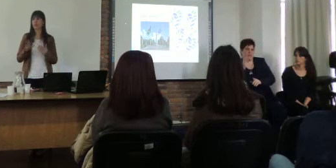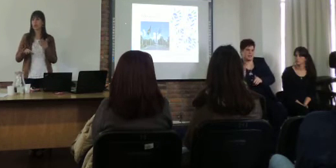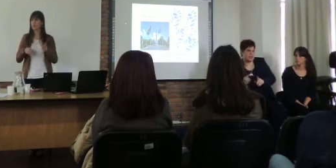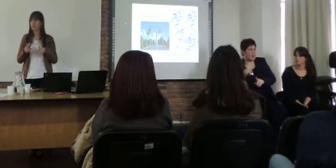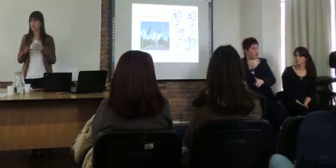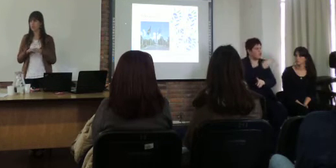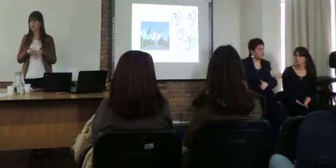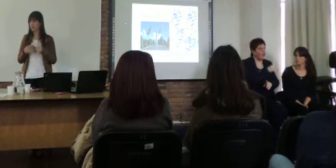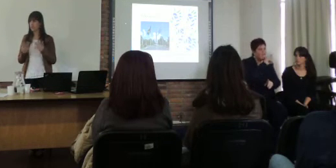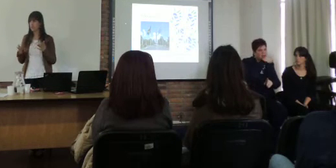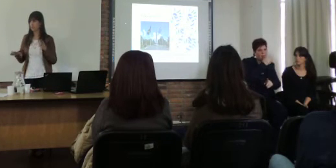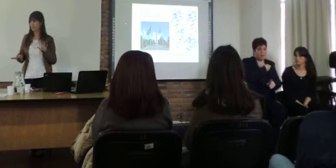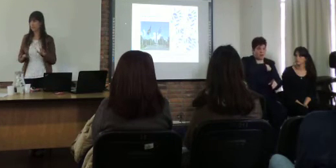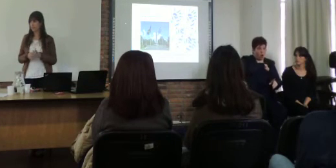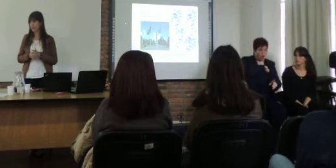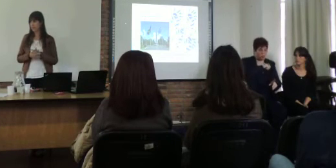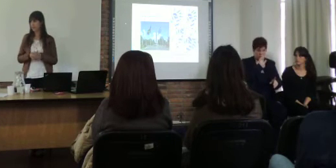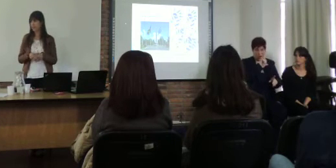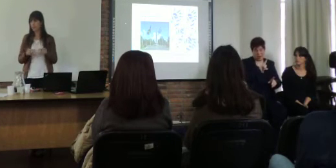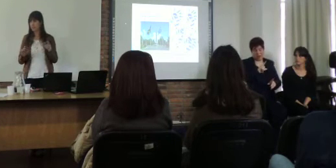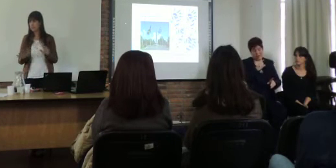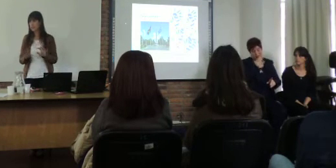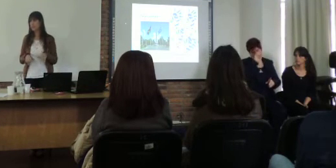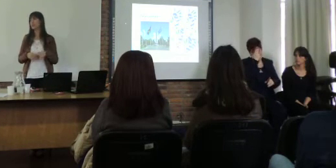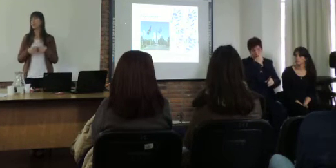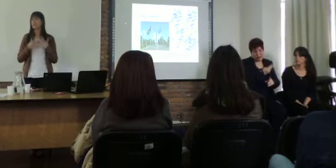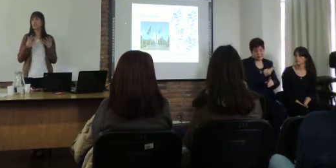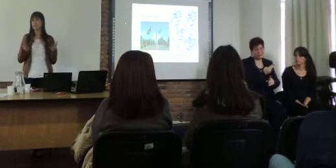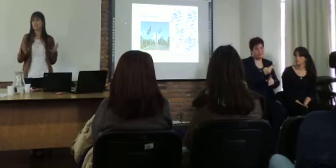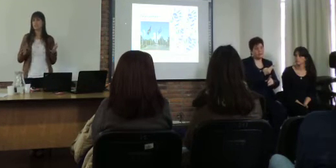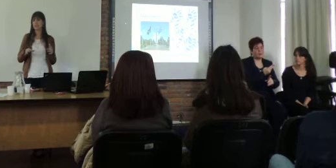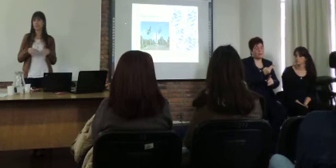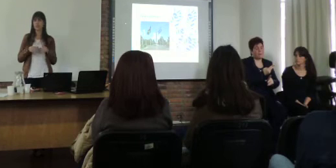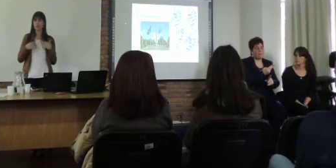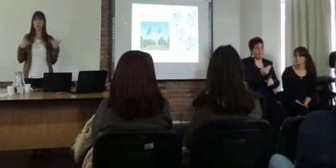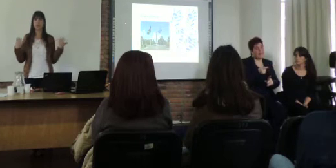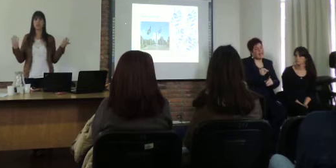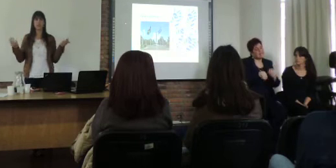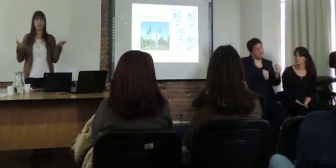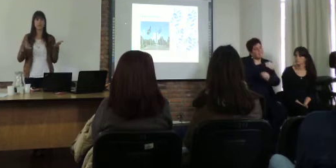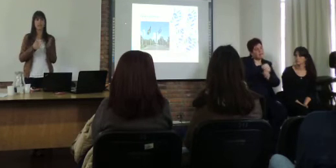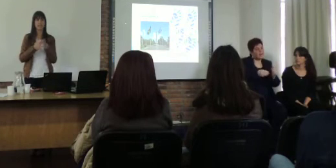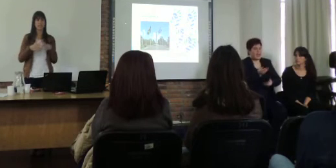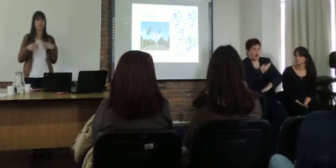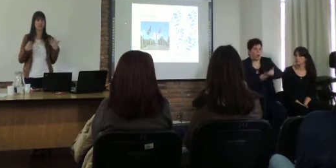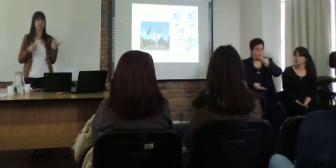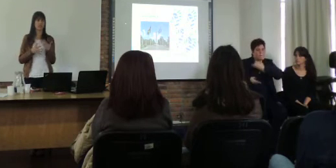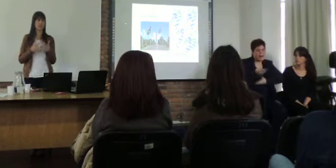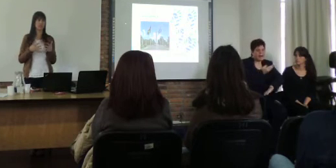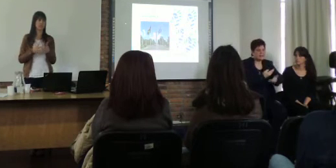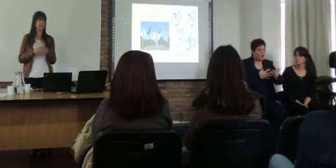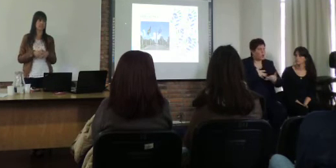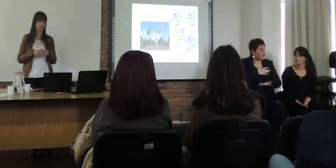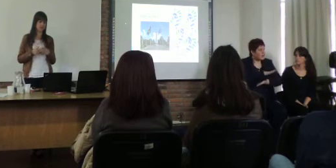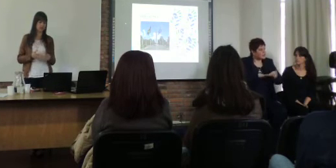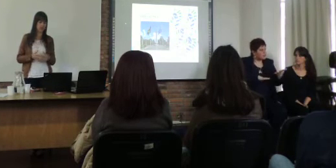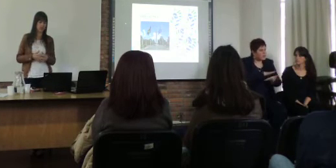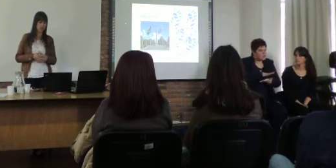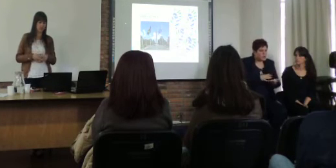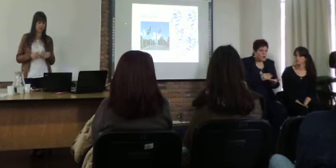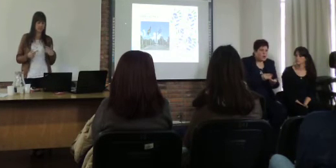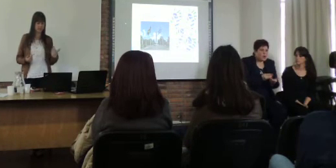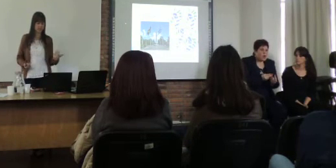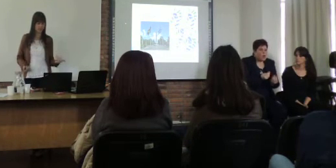uruguaia, conforme for a escola que seja mais perto para aquela família. Eles, então, a gente compartilha uma realidade como se fosse uma cidade